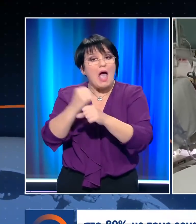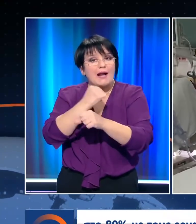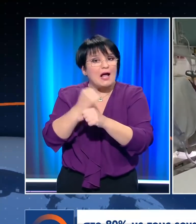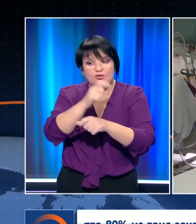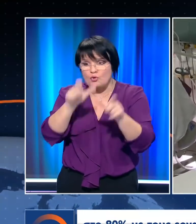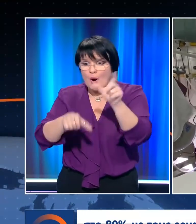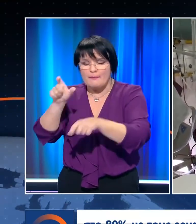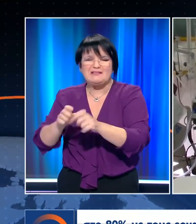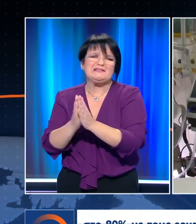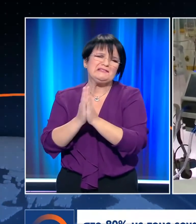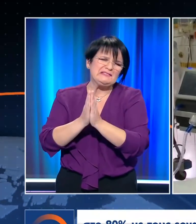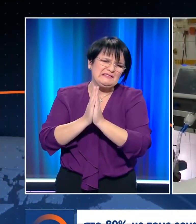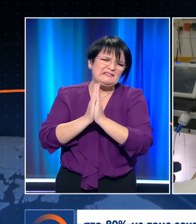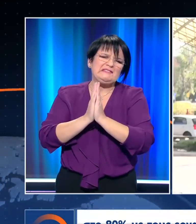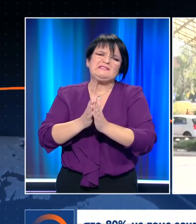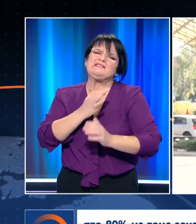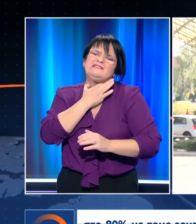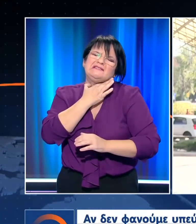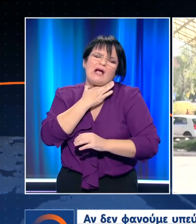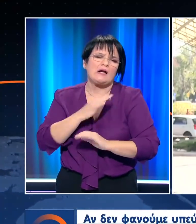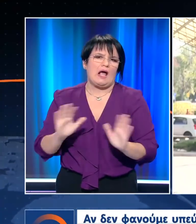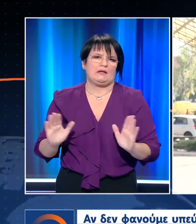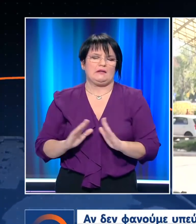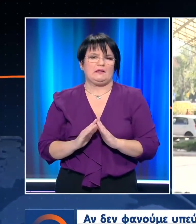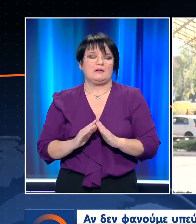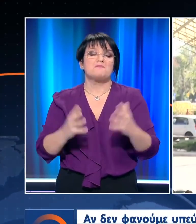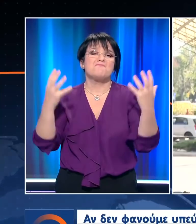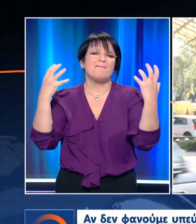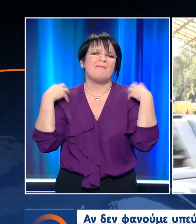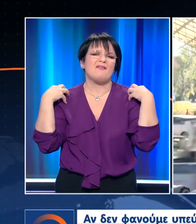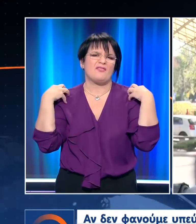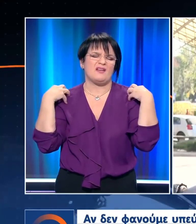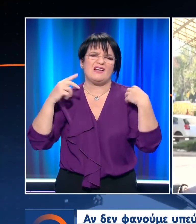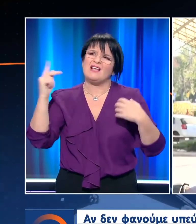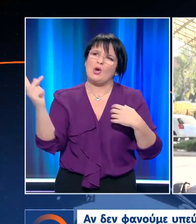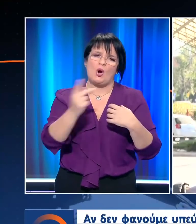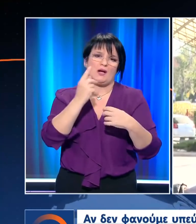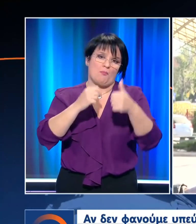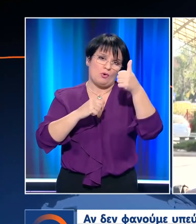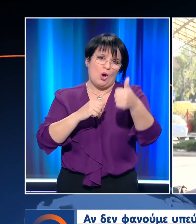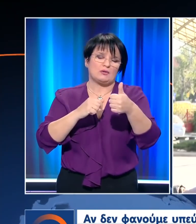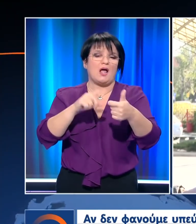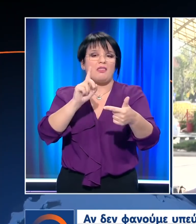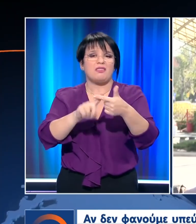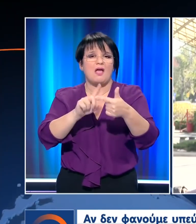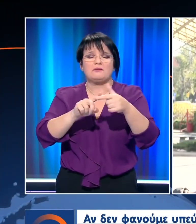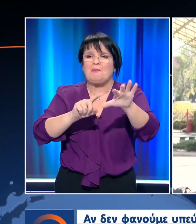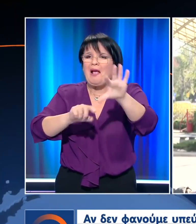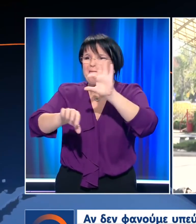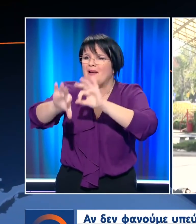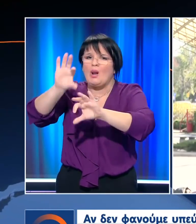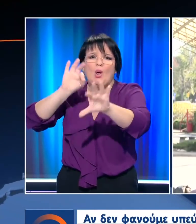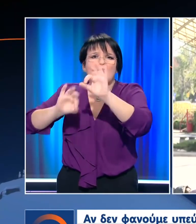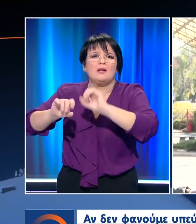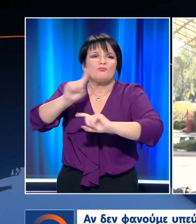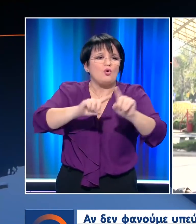εργαζόμενους να κάνουν έκκληση σε δραματικό τόνο. Αν δεν φανούμε υπεύθυνοι ως κοινωνία, θα αρχίσουμε να επιλέγουμε ποιος